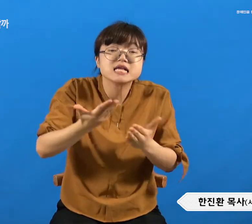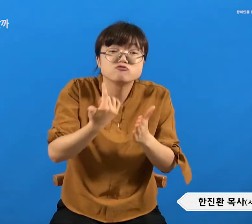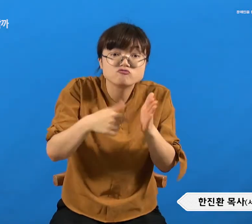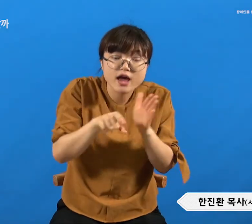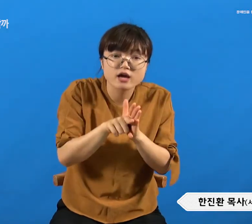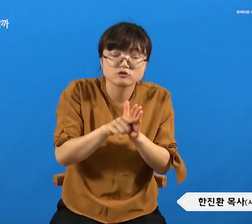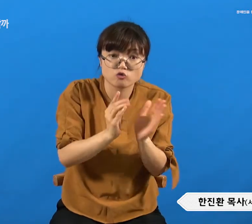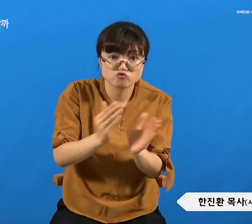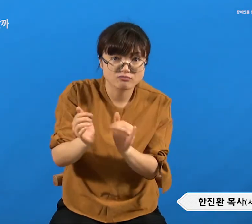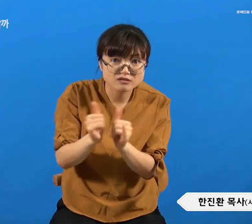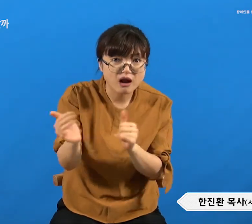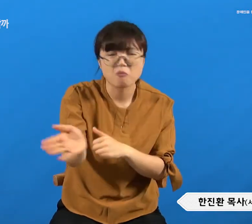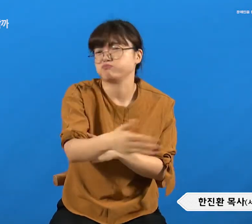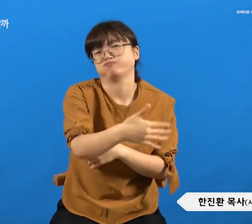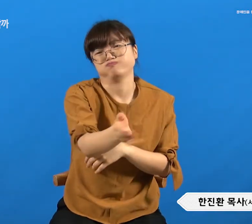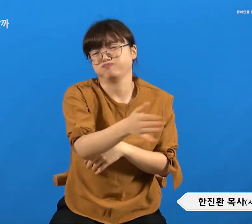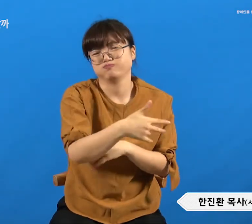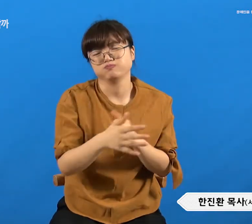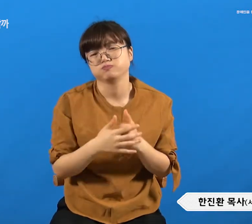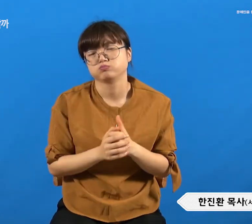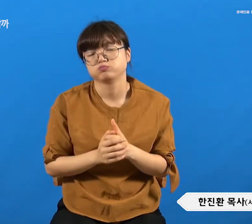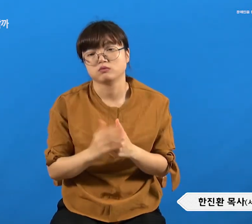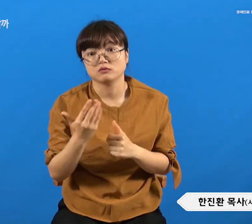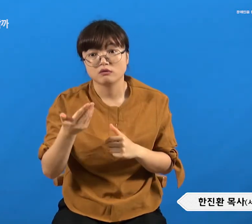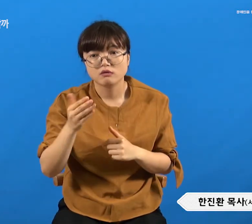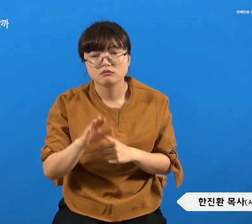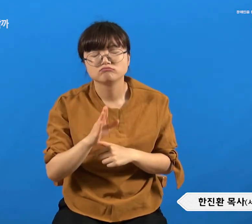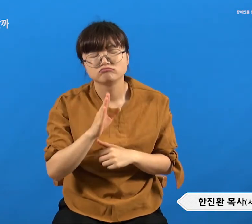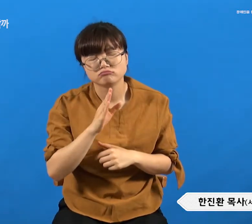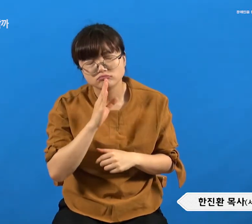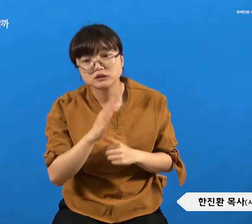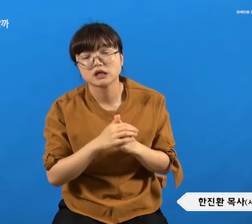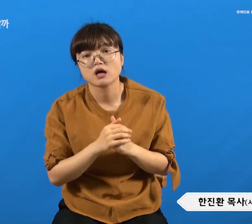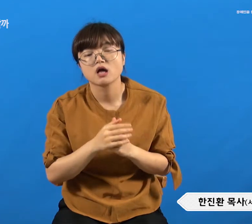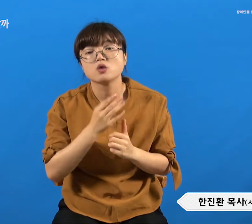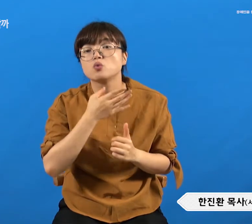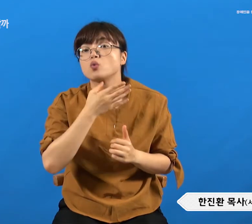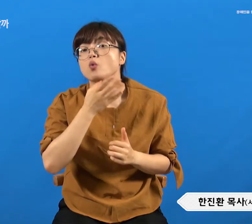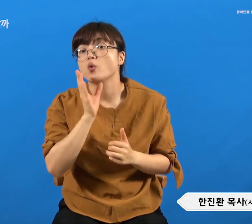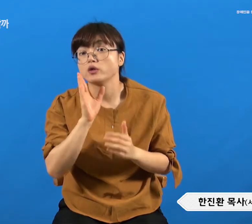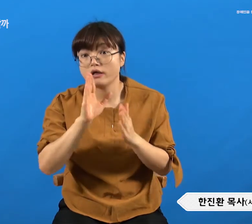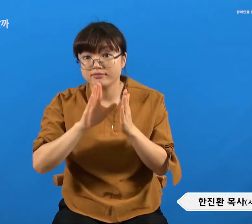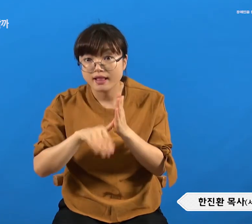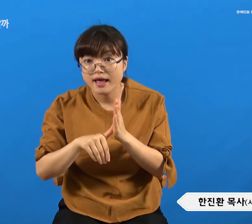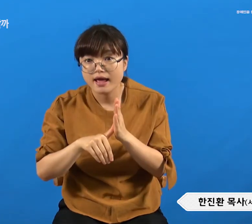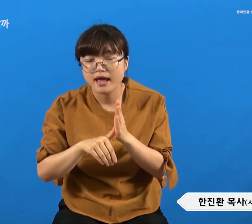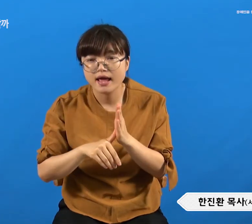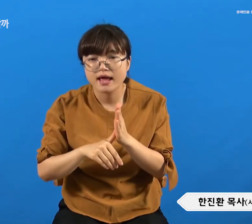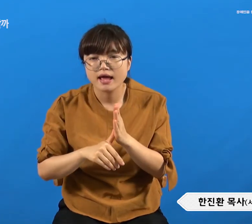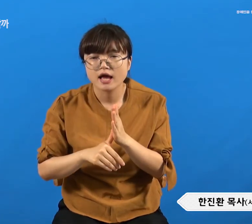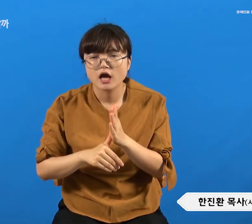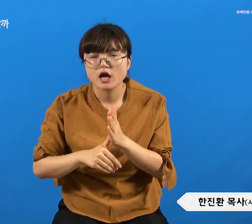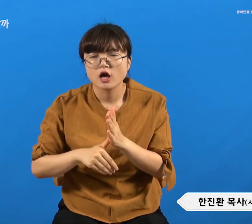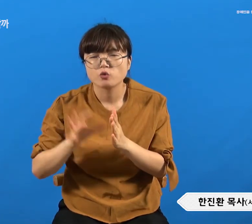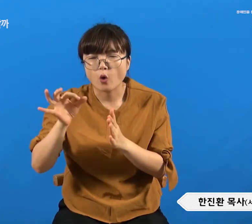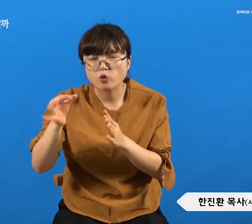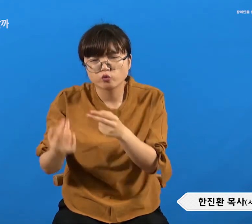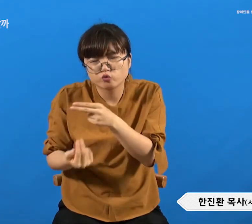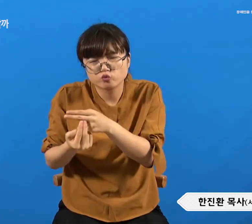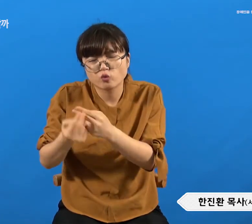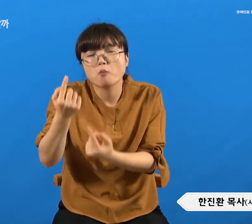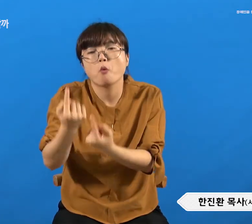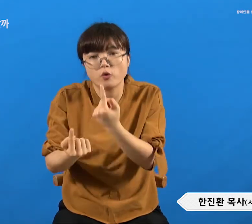사람은 별로 많지 않습니다. 그런데 사실은 노후를 위한 준비는 경제적인